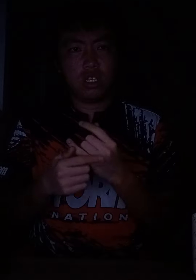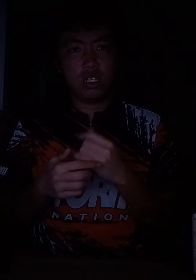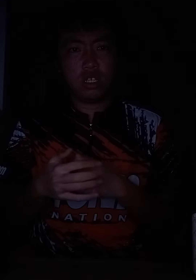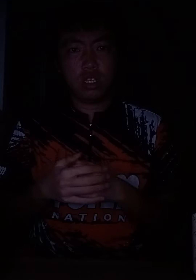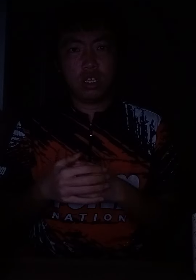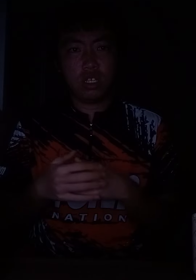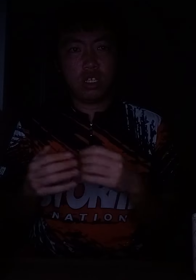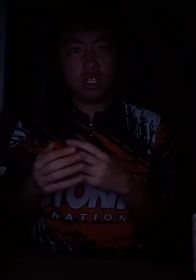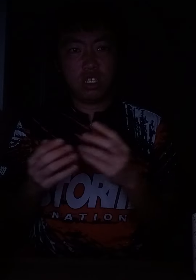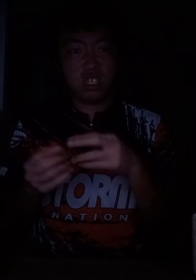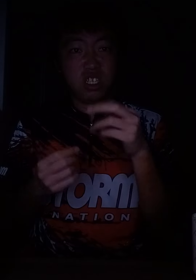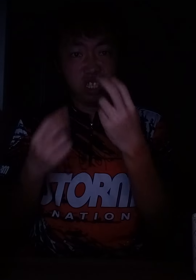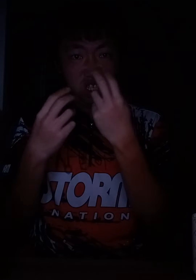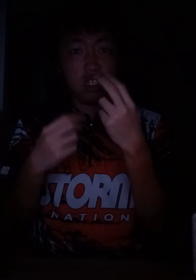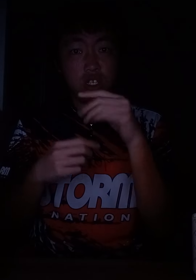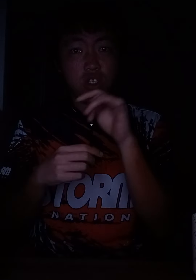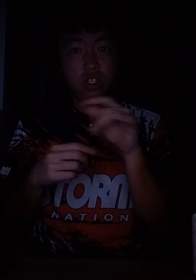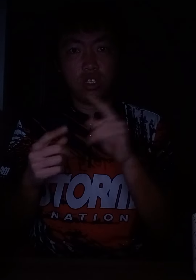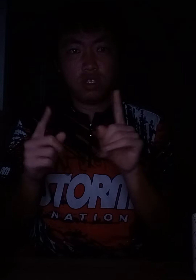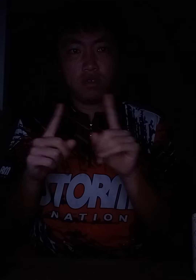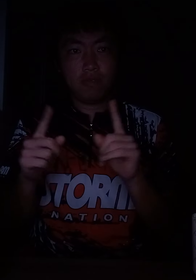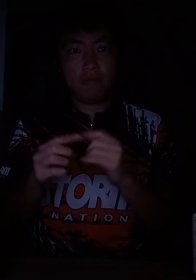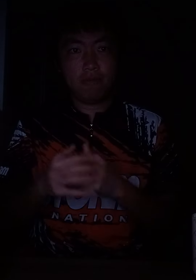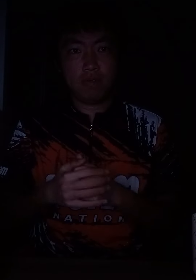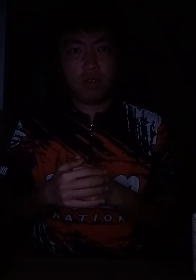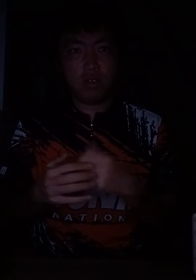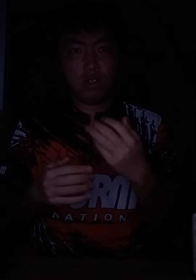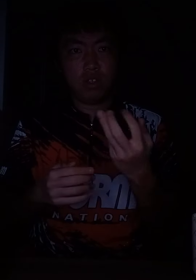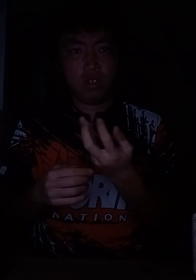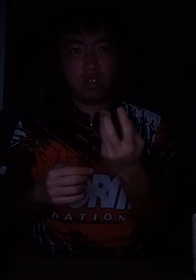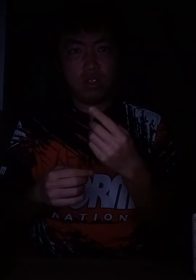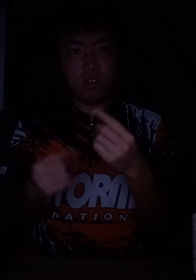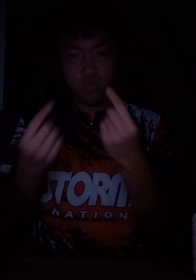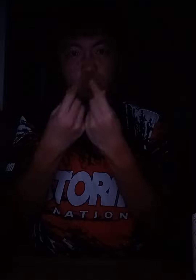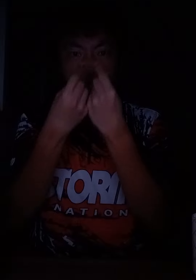여기 이렇게 내리고 있었던 거 안 봤어요? 여기다가 진짜 사람 이게 사람게.